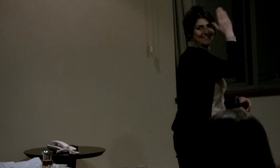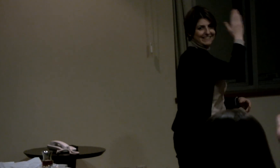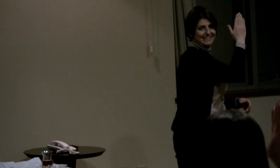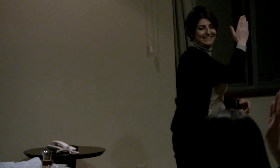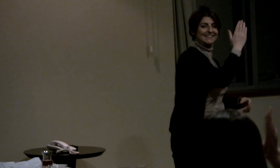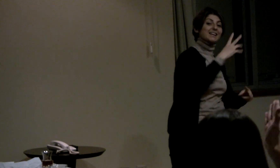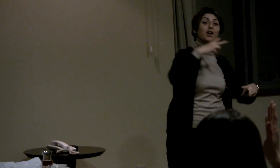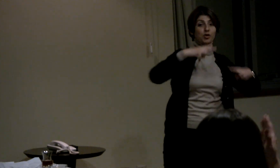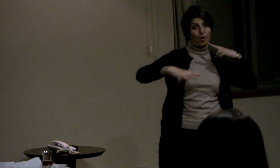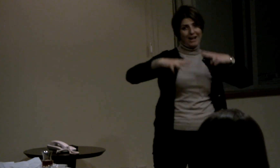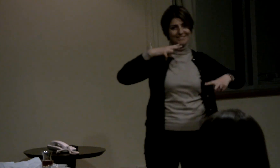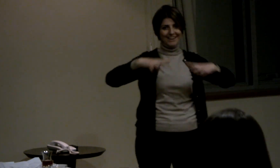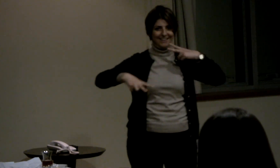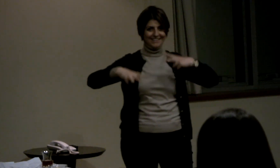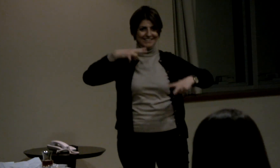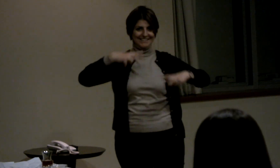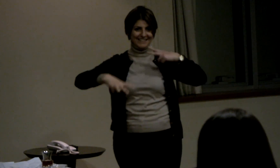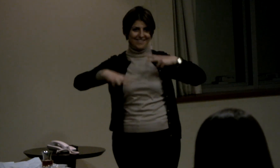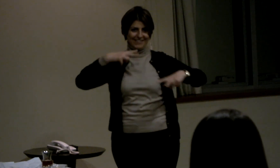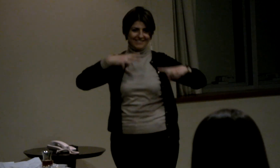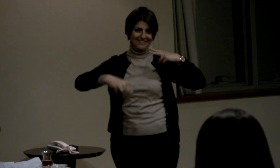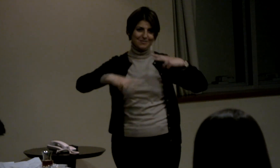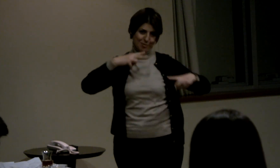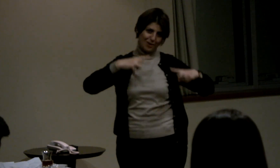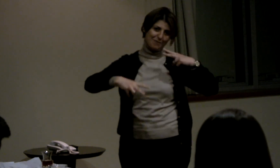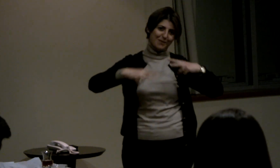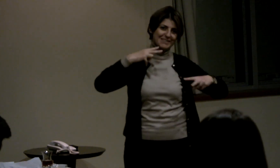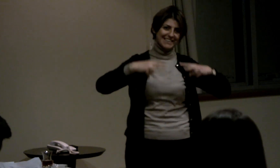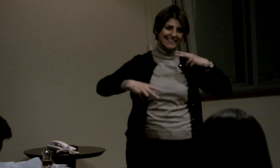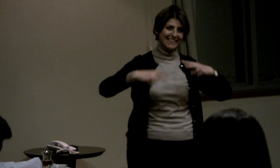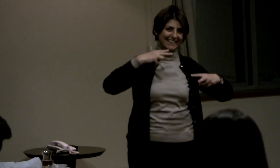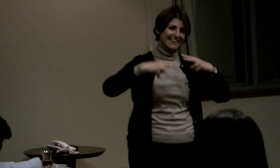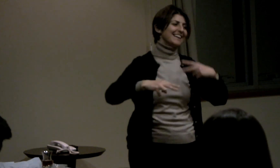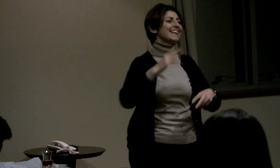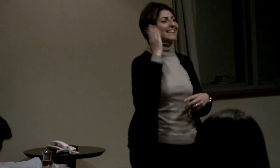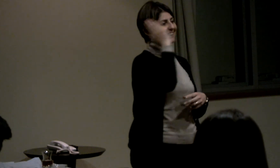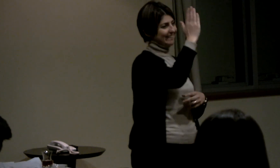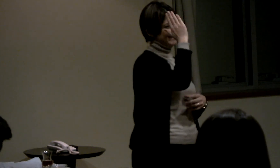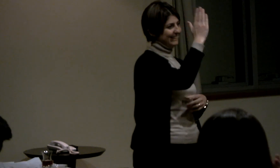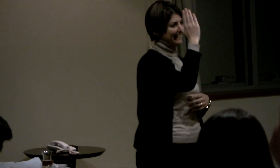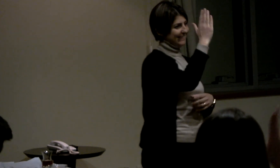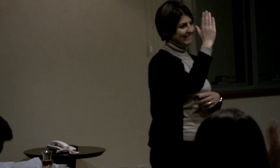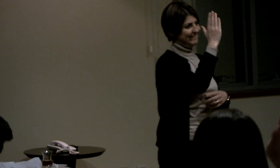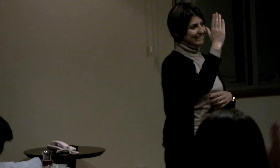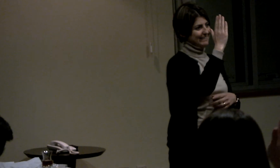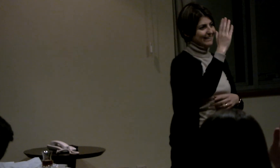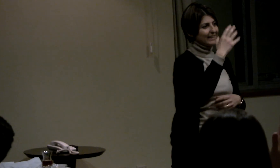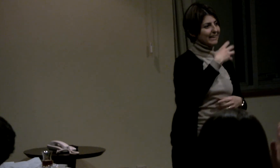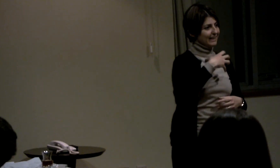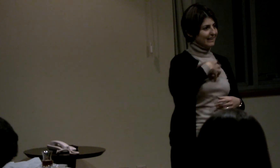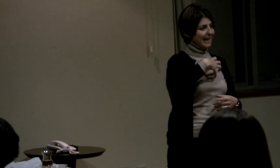Gittik. Lokanta. Evet. Bunu öğrenmemiştik. Gittik.